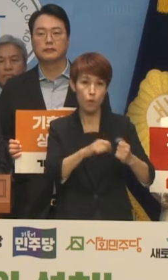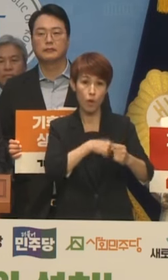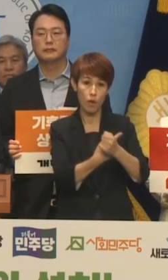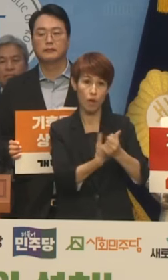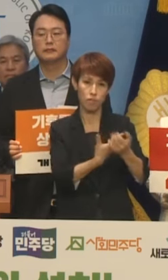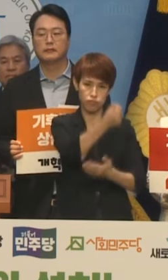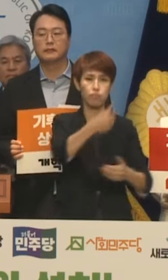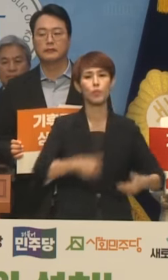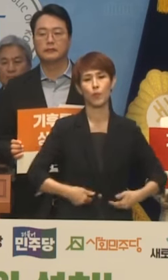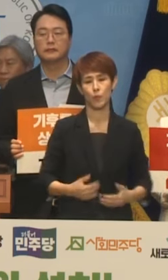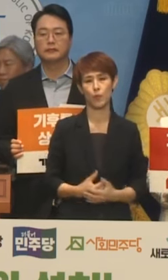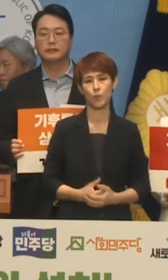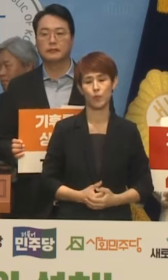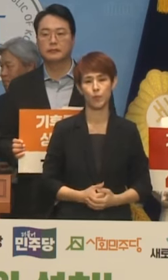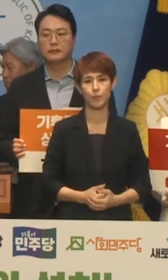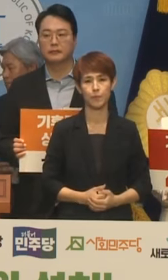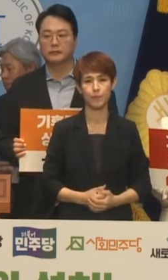할 것입니다.